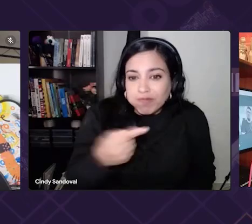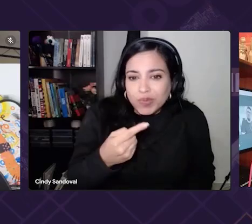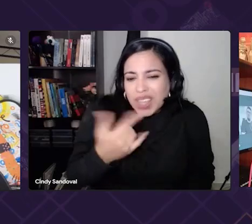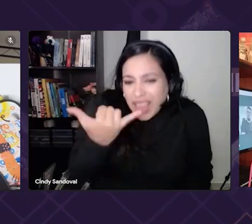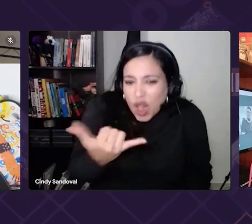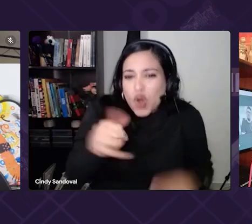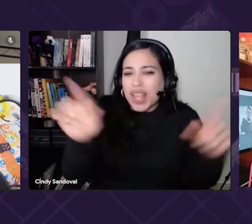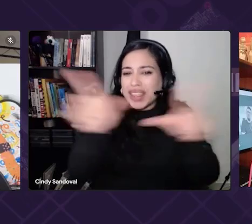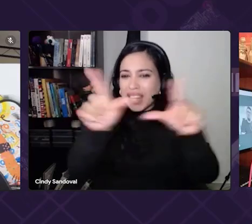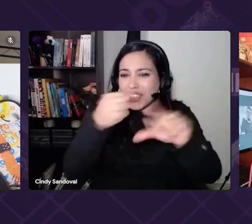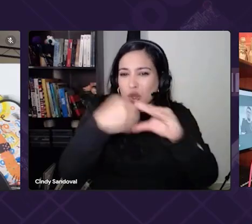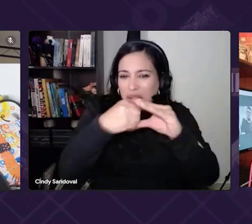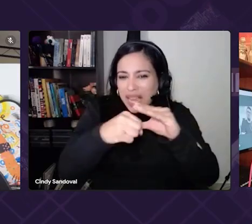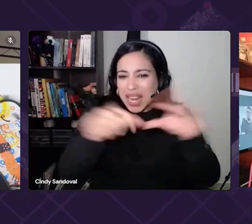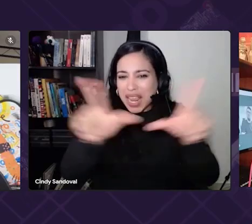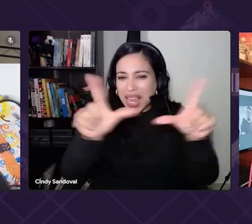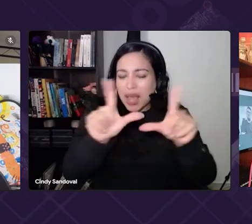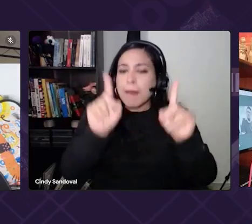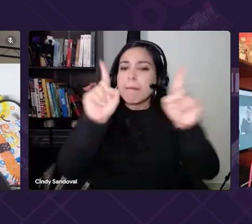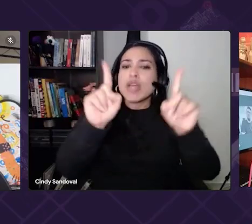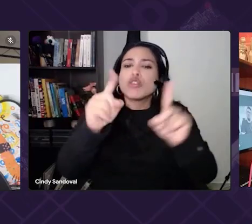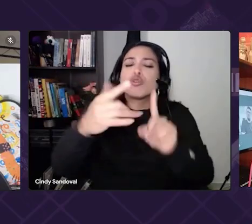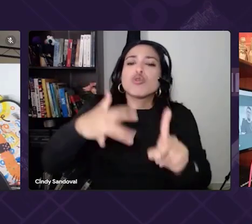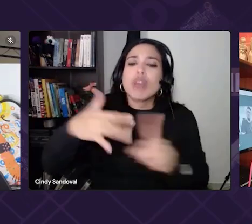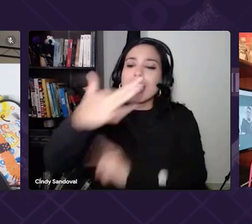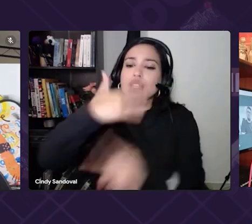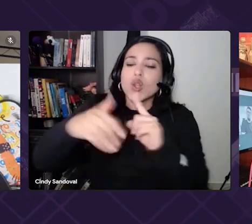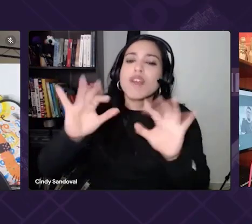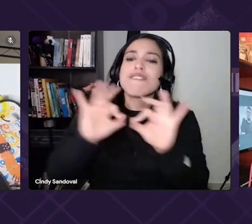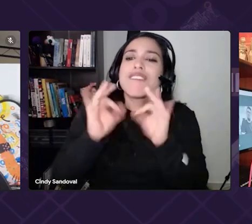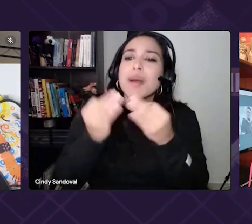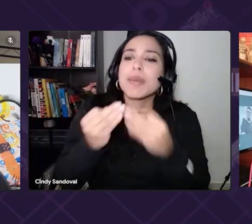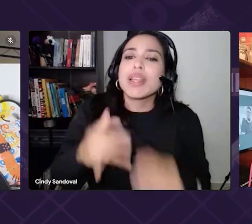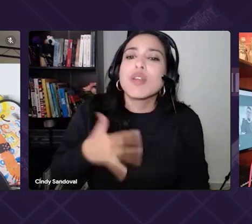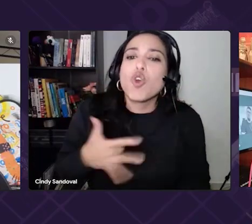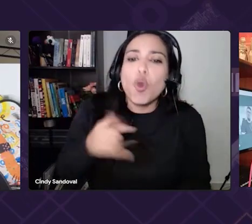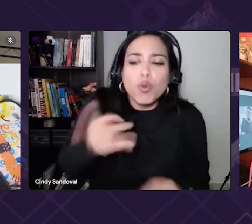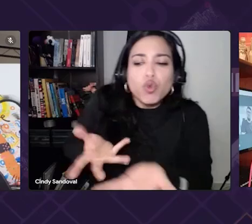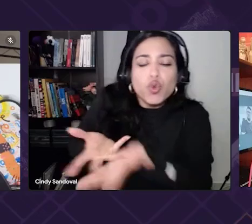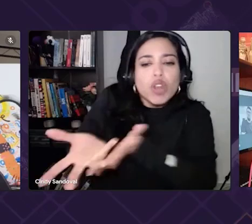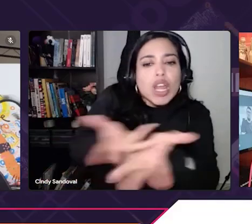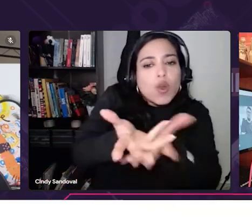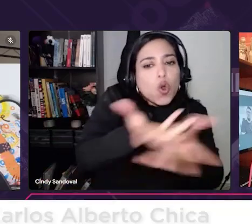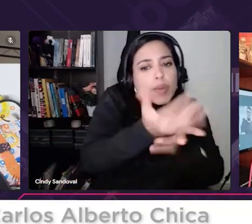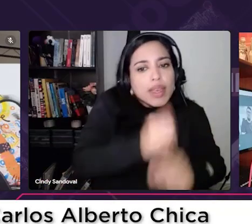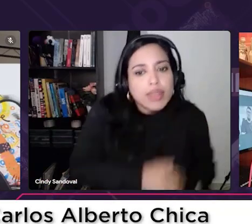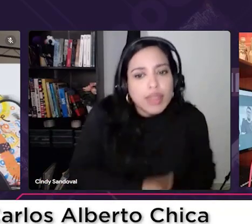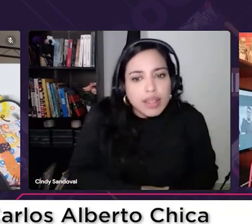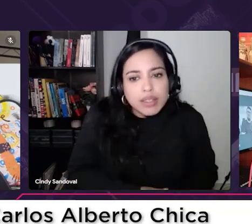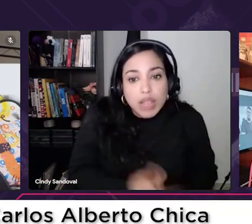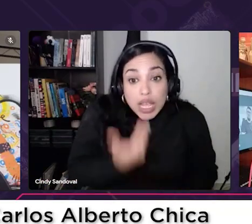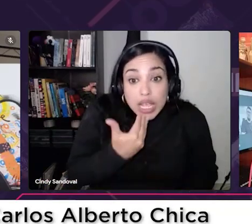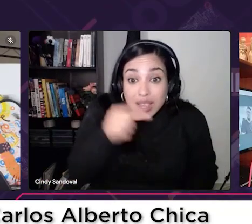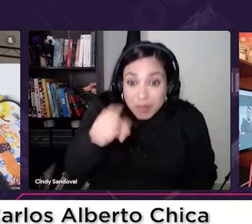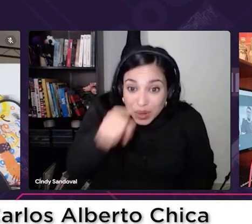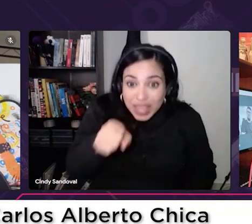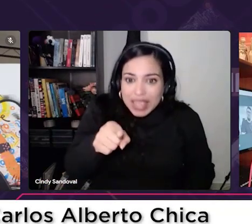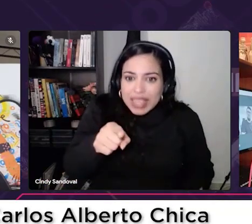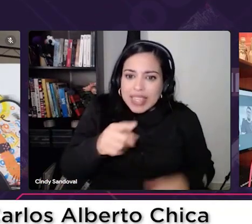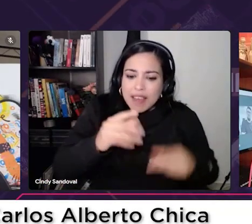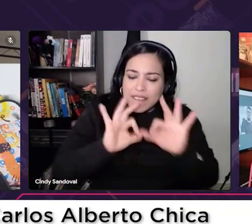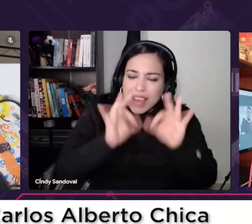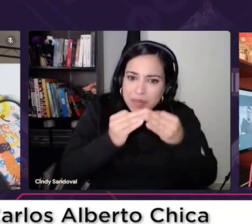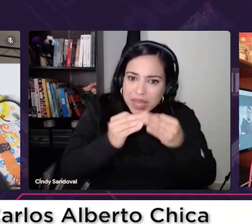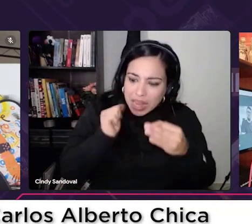de comunicación, en los entornos familiares, empezar a trabajar para que ese desmonte